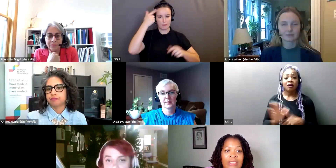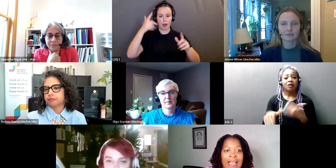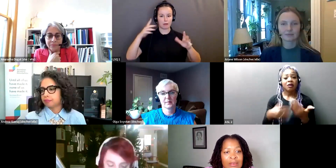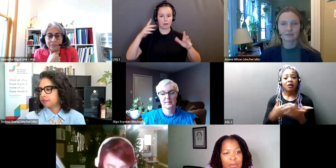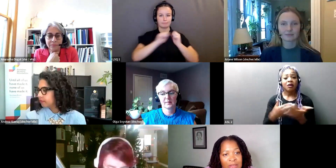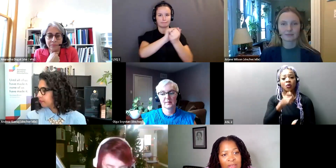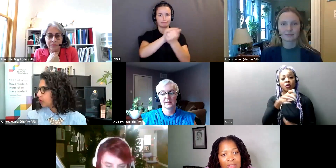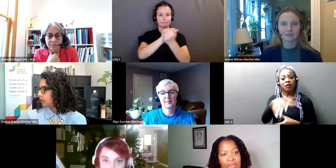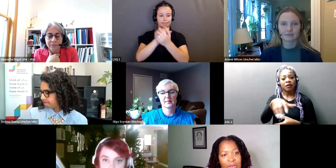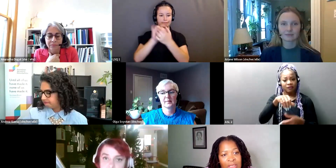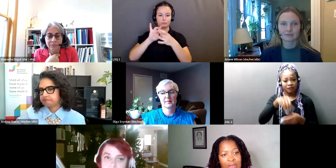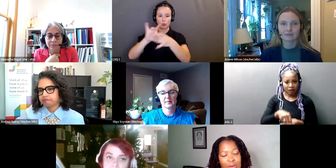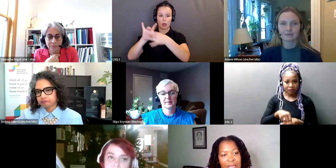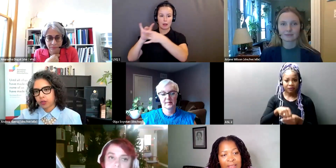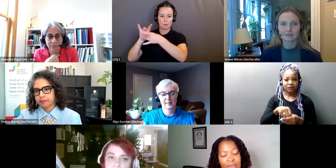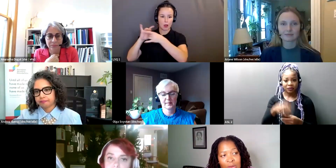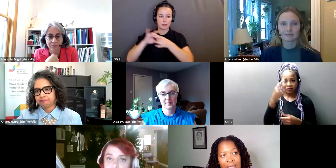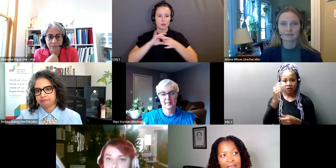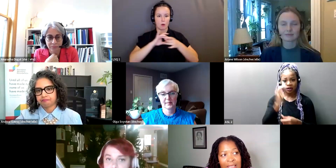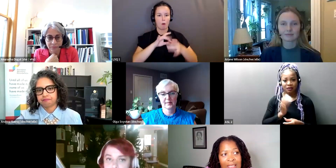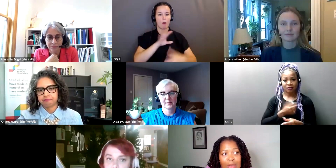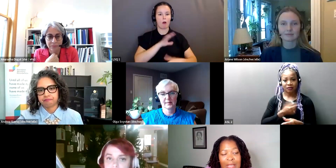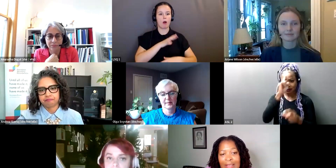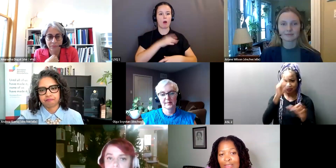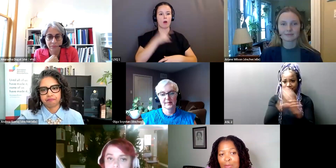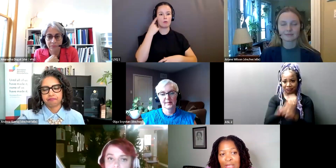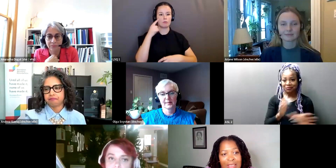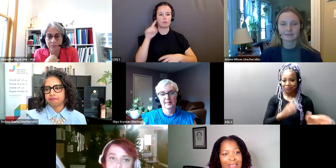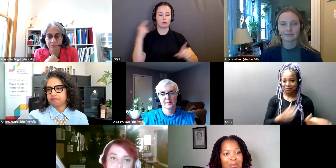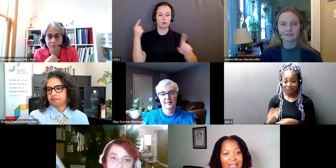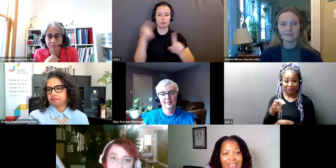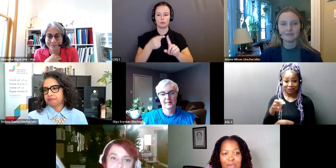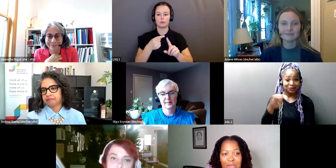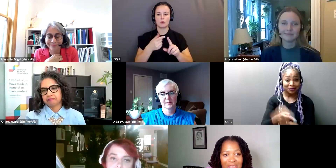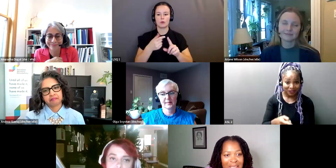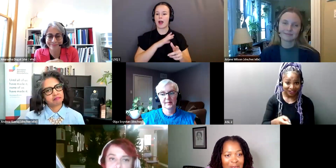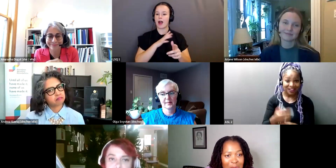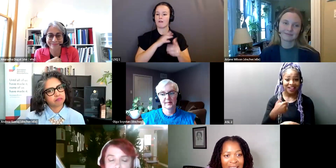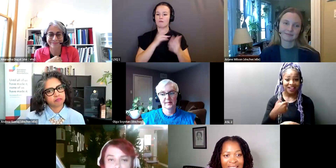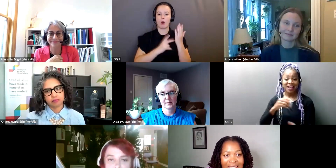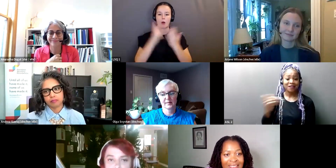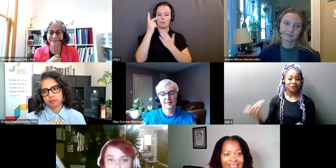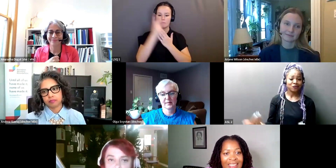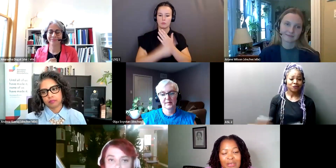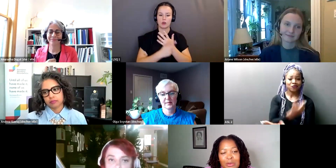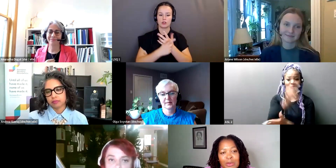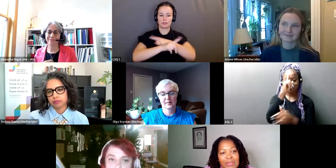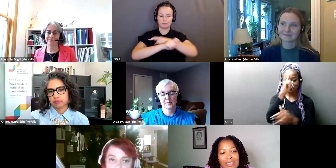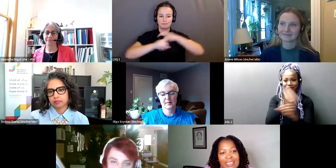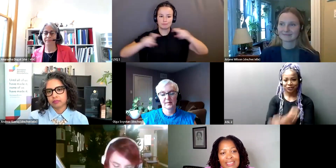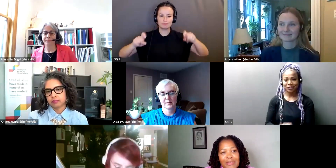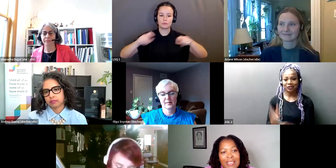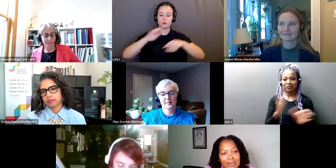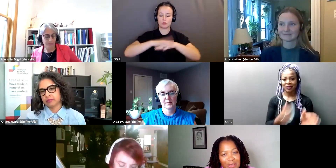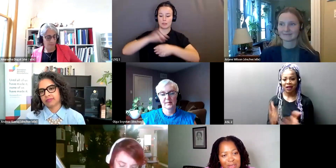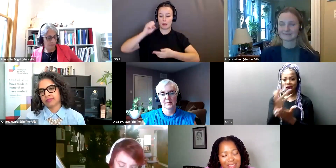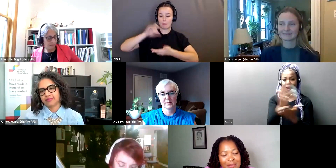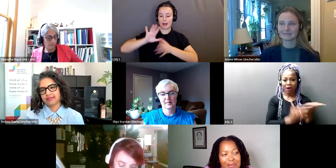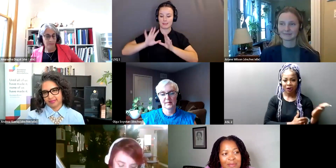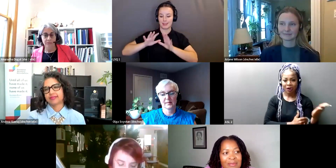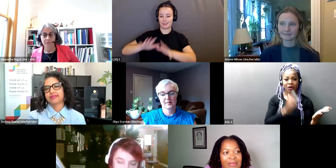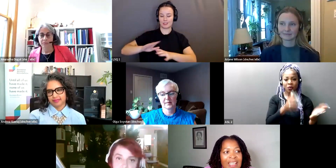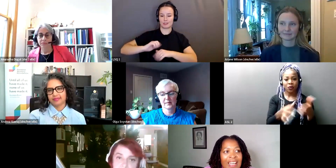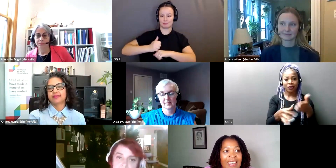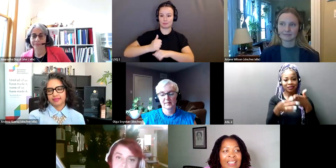avec qui nous travaillons pour livrer différents aspects de notre plan stratégique. Nous avons un